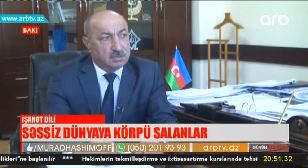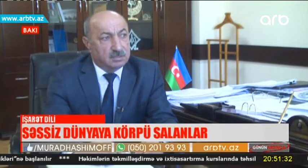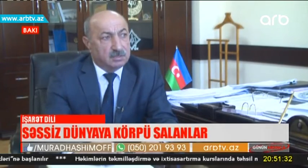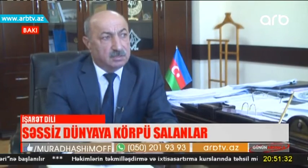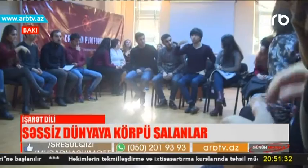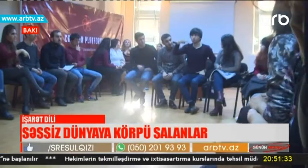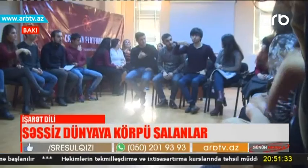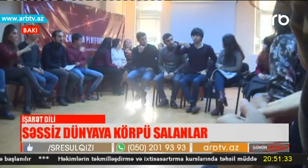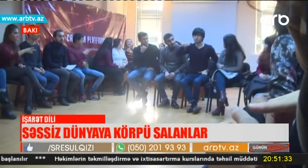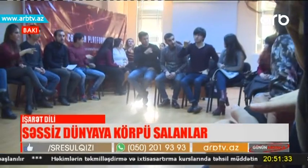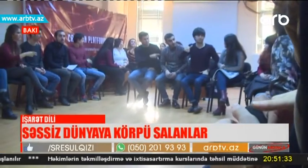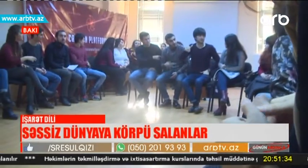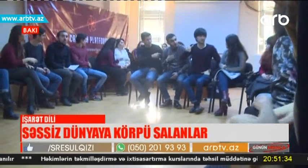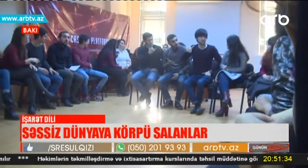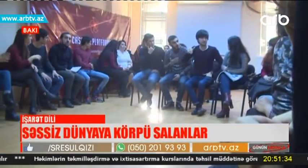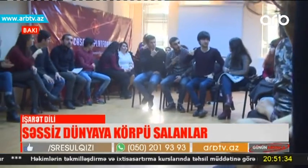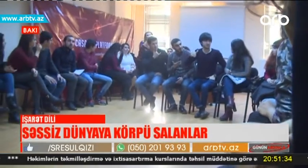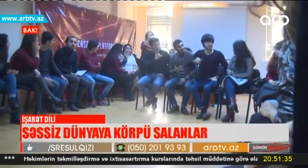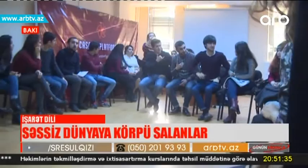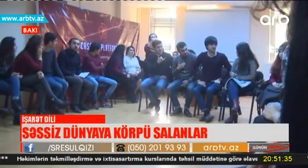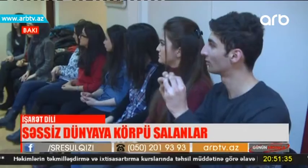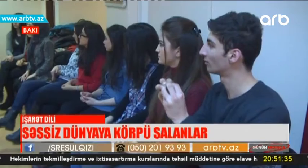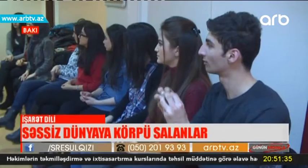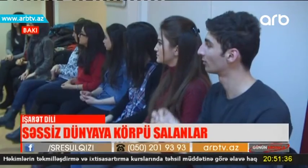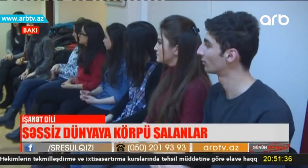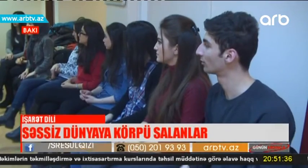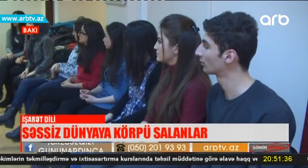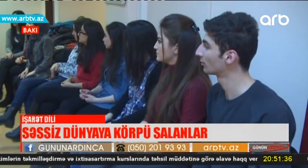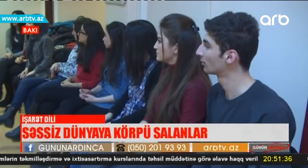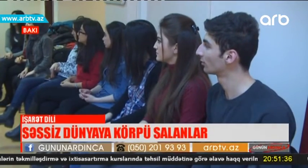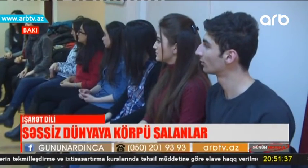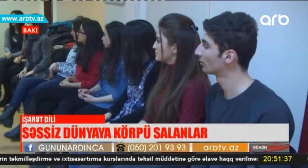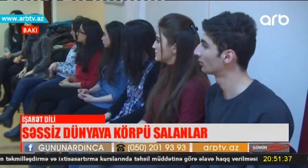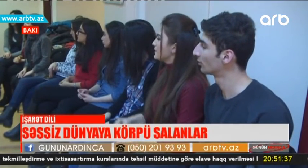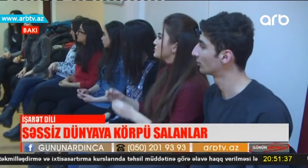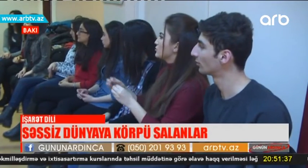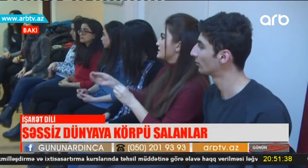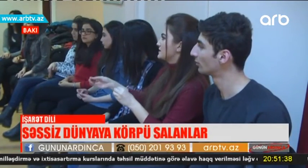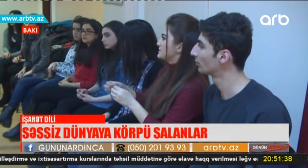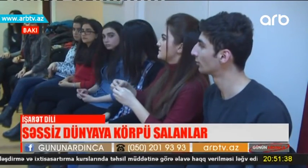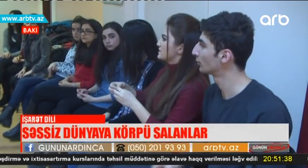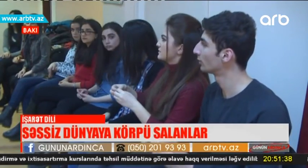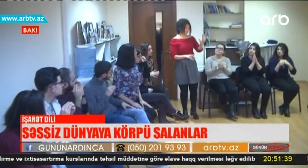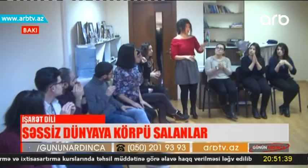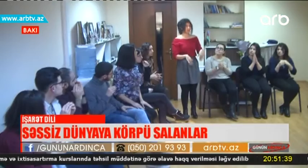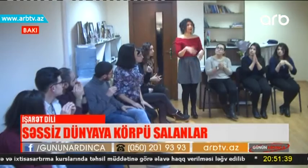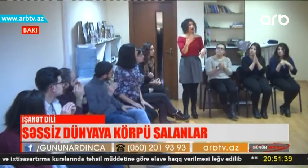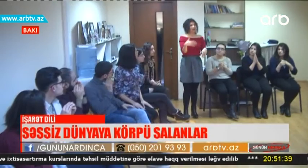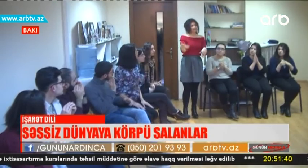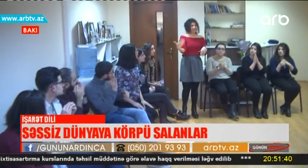göndərilən bütün şəxslərin Sosial Müavinət və əlillik qiymətləndirilməsi aparılır. Bu qiymətləndirmədə təbii ki, həmin şəxslər özləri